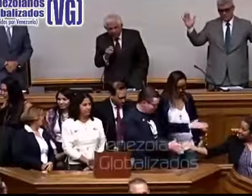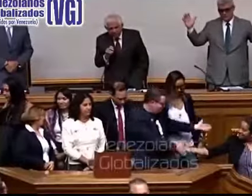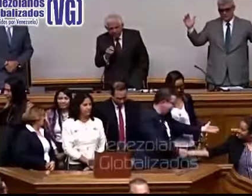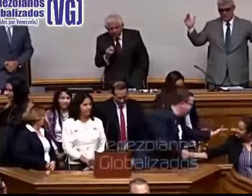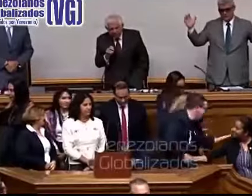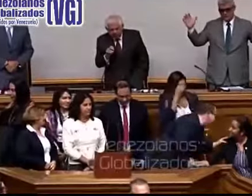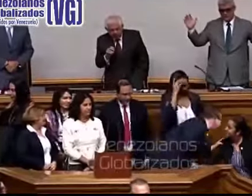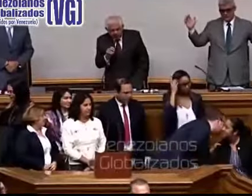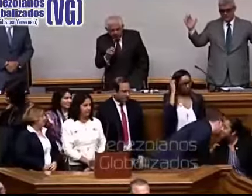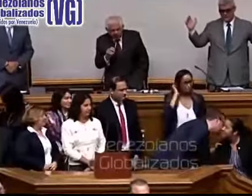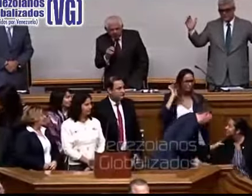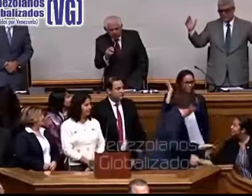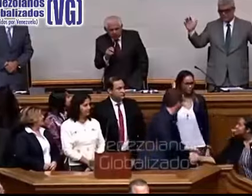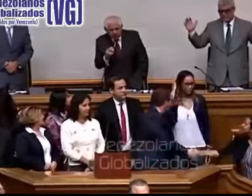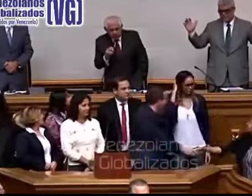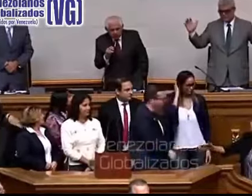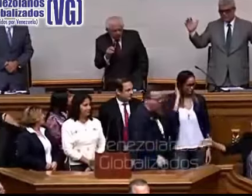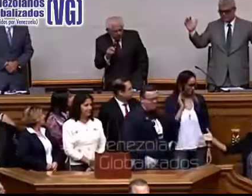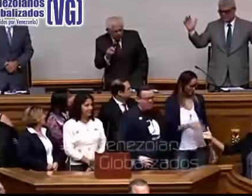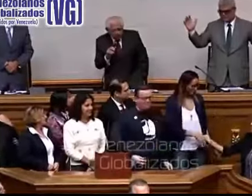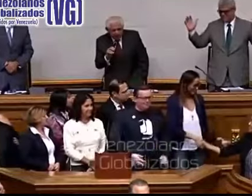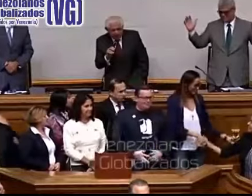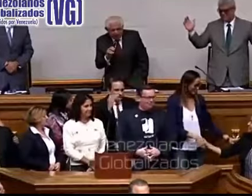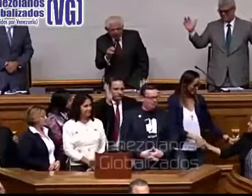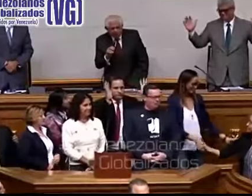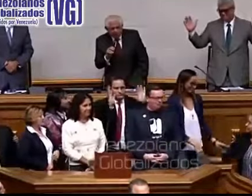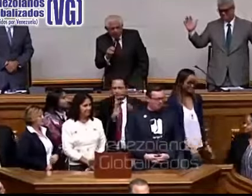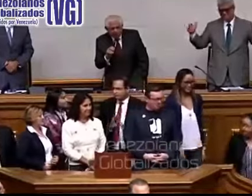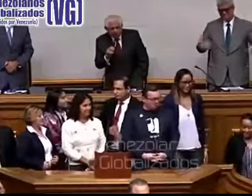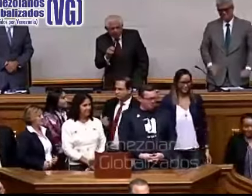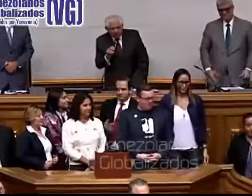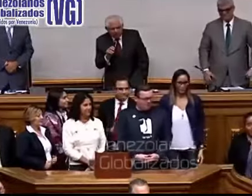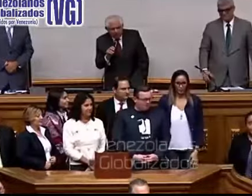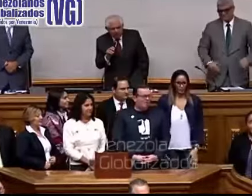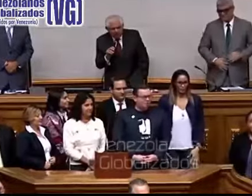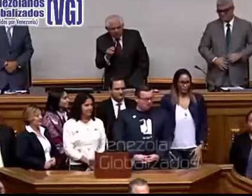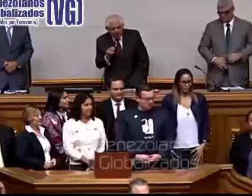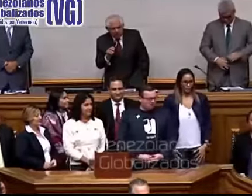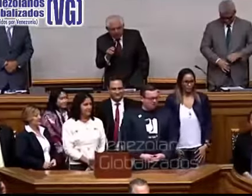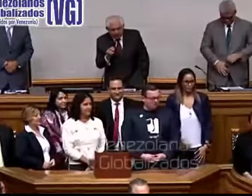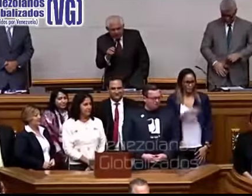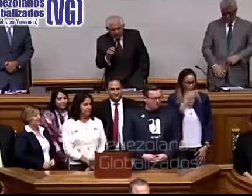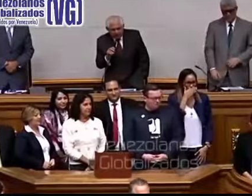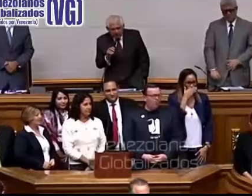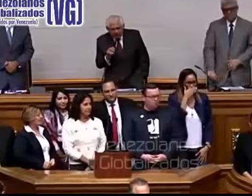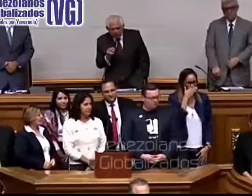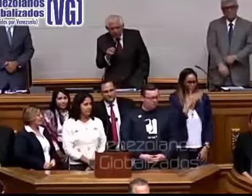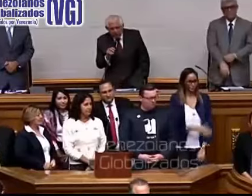y felicitamos a la Comisión de Política Interior por esta iniciativa que ratifica la preocupación